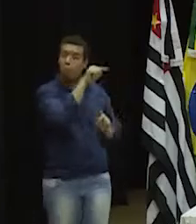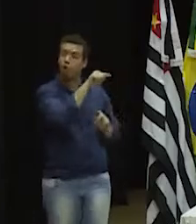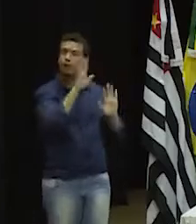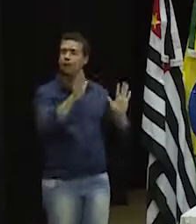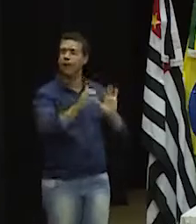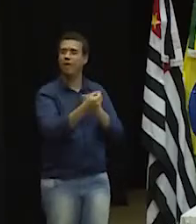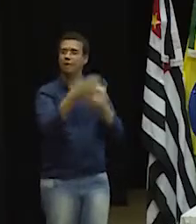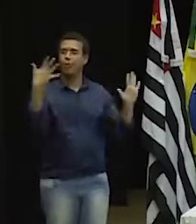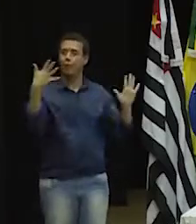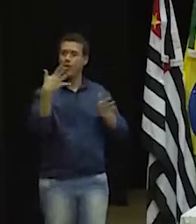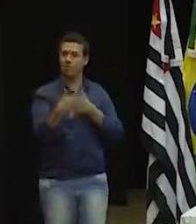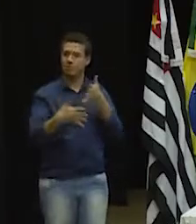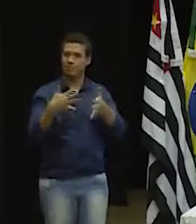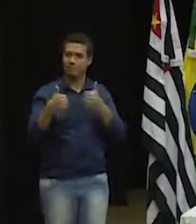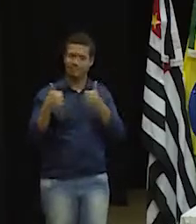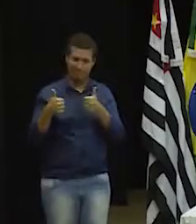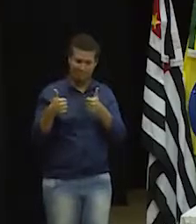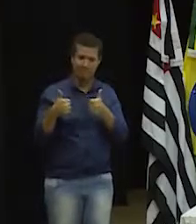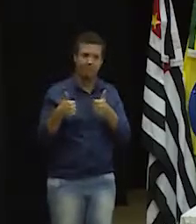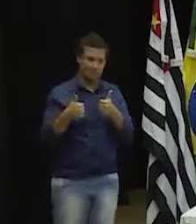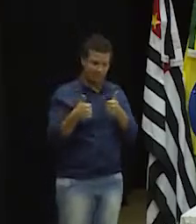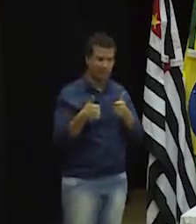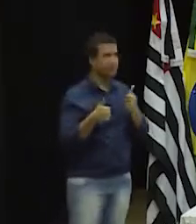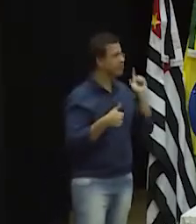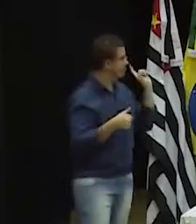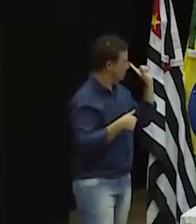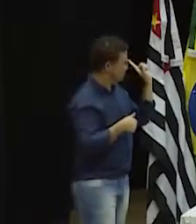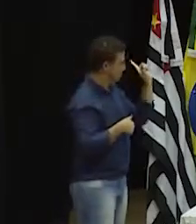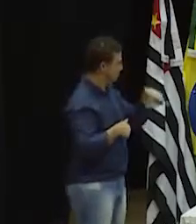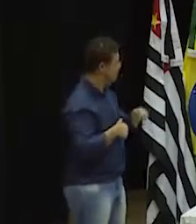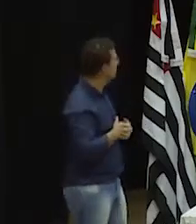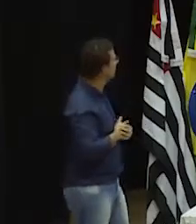por isso, eles já tinham fluência em língua de sinais.